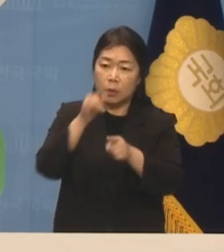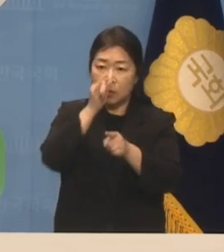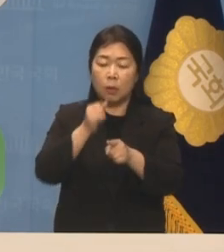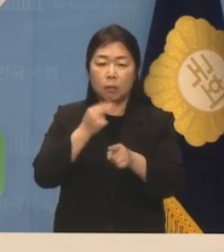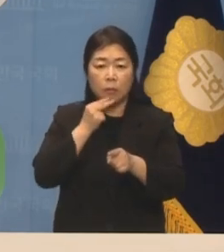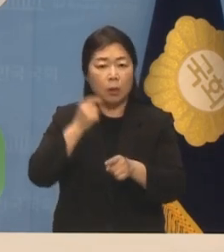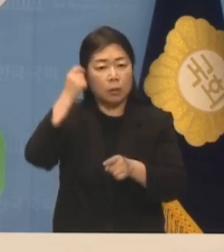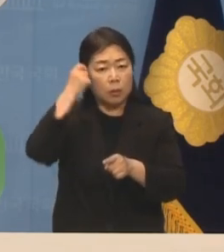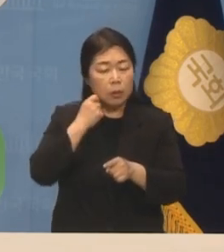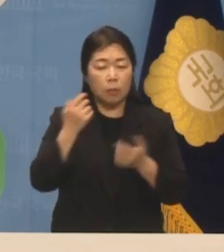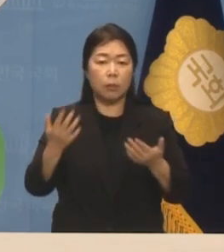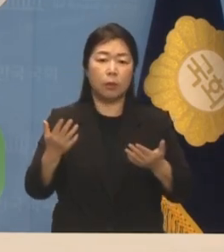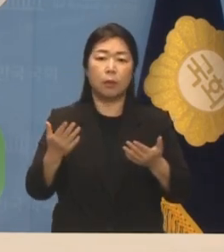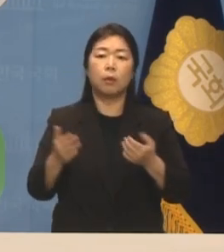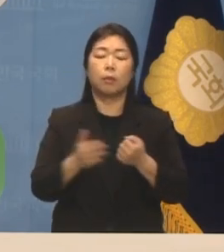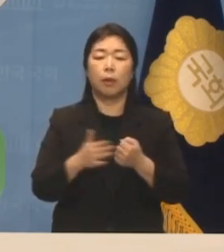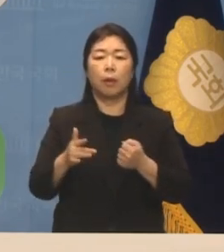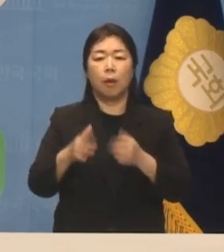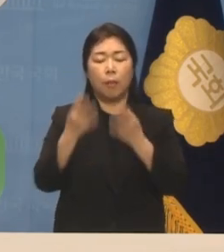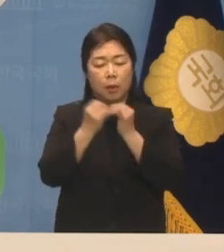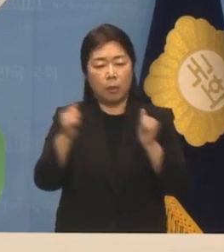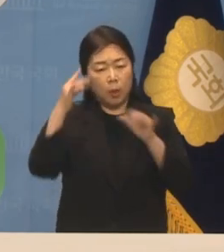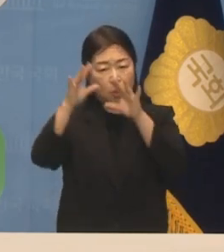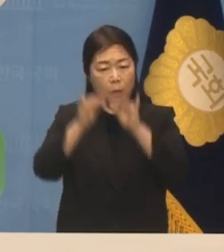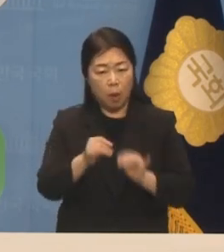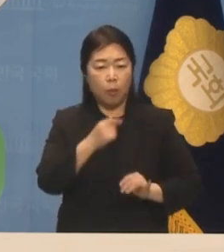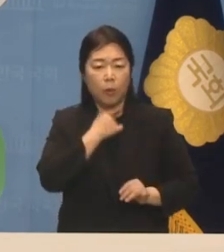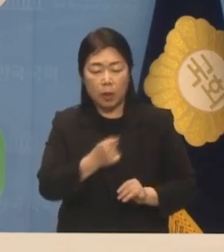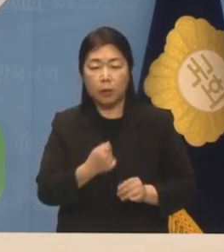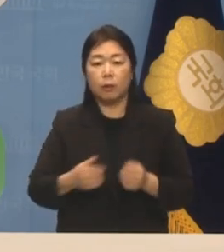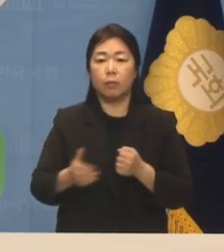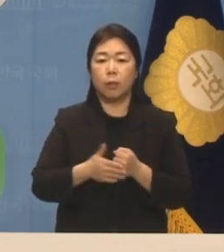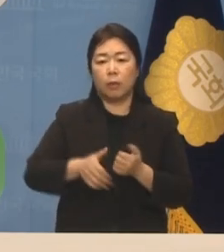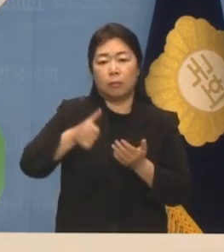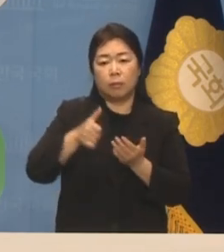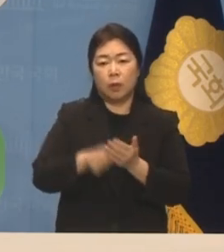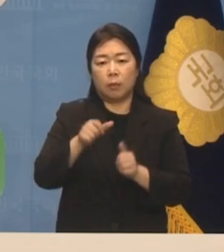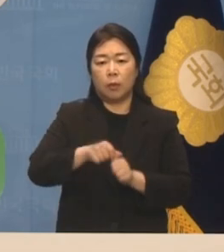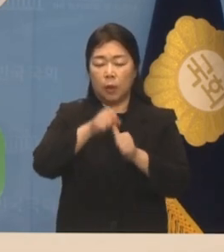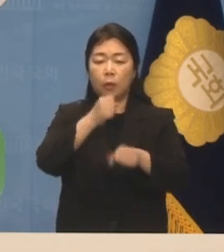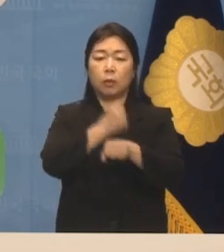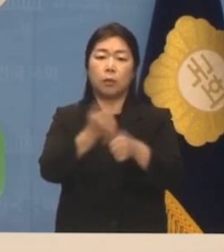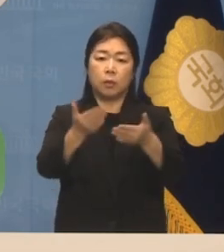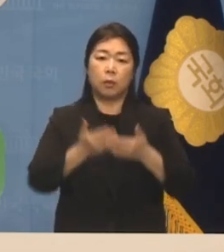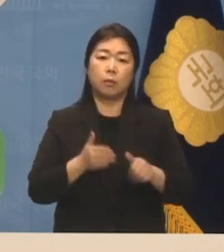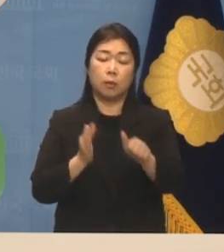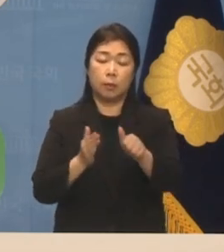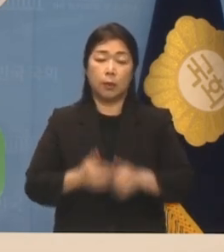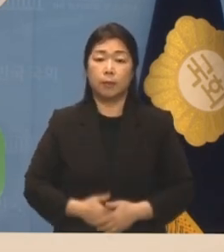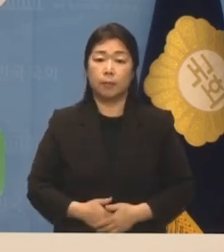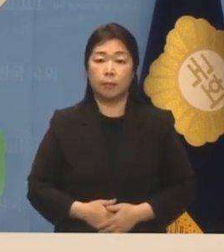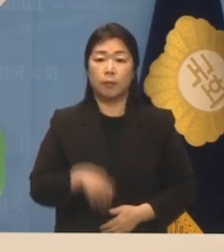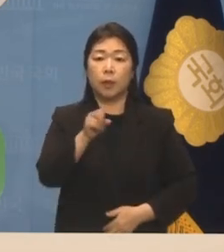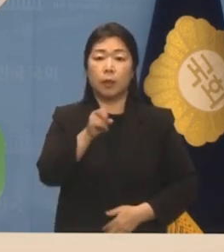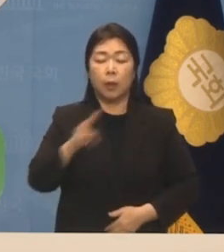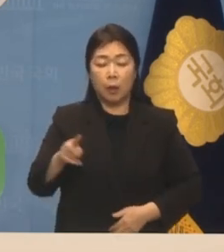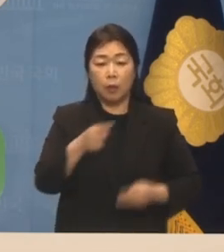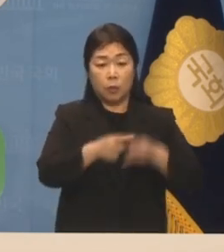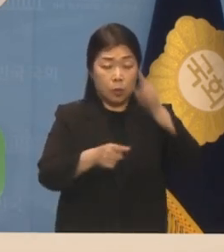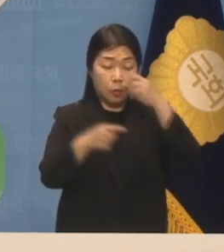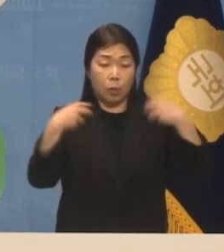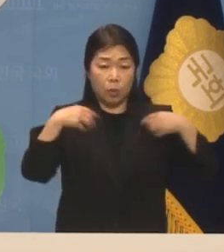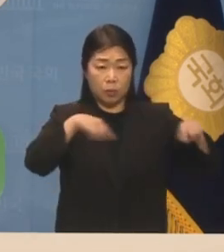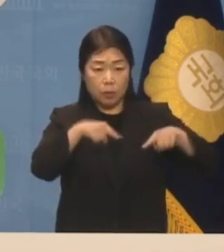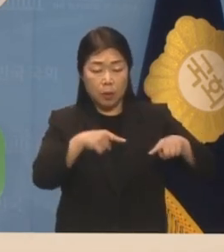분들이 공감해 주시리라 믿습니다. 윤석열 정부가 이끄는 한국 사회의 역사적 퇴행을 막고 적대와